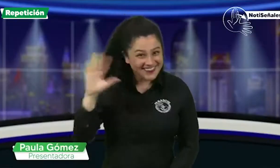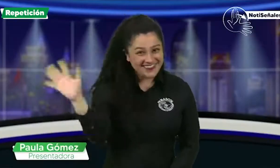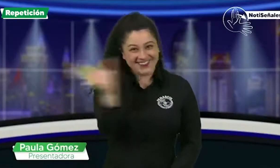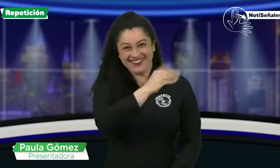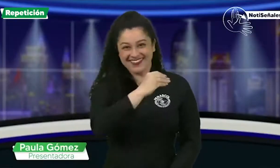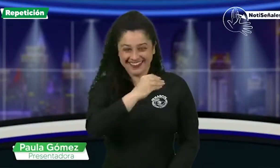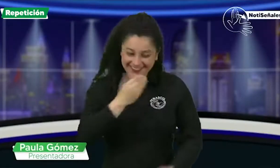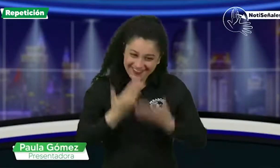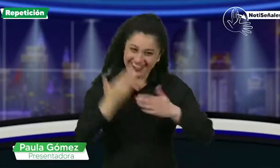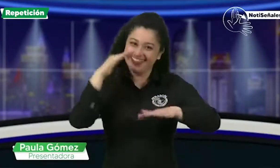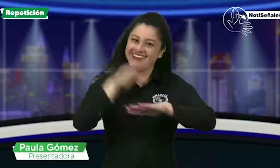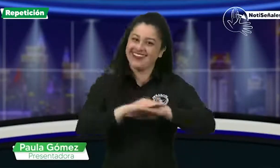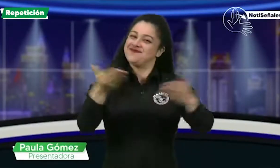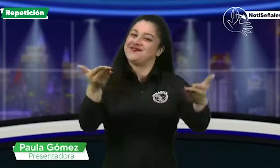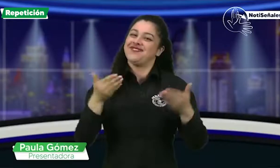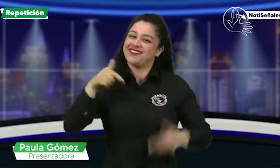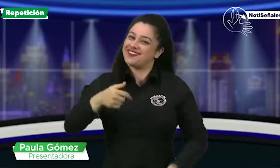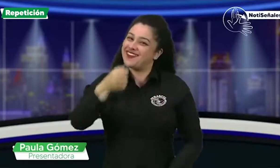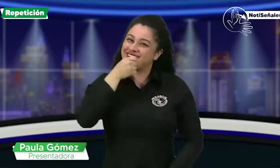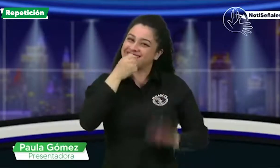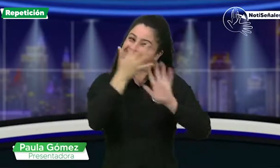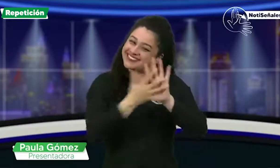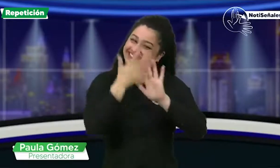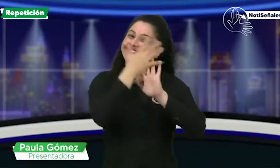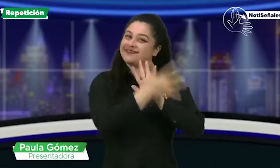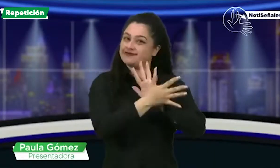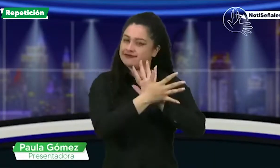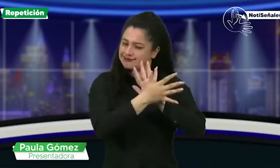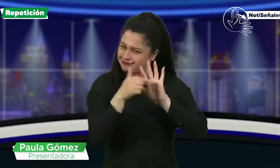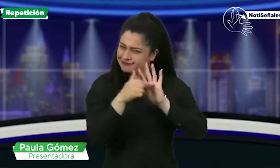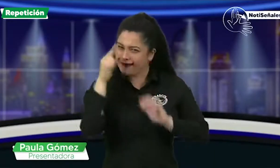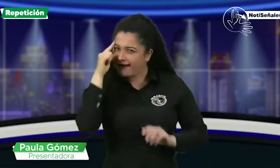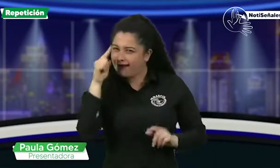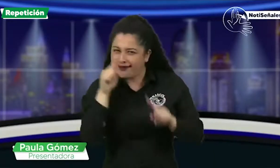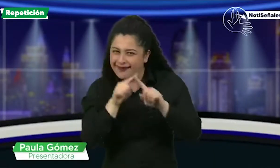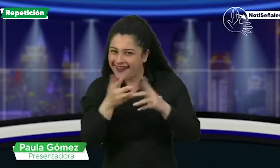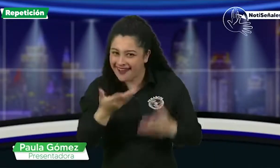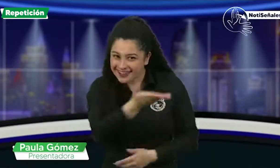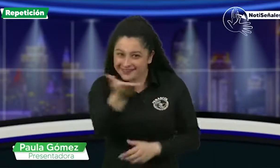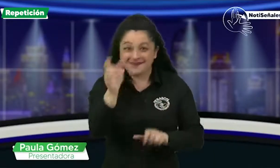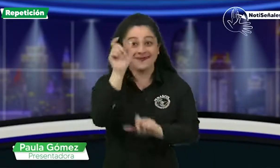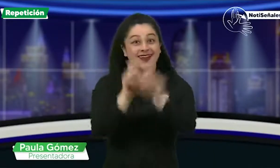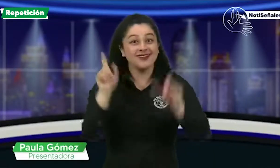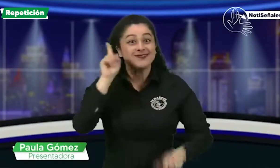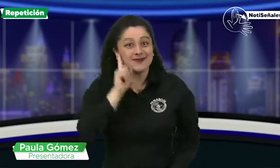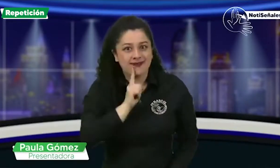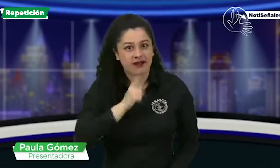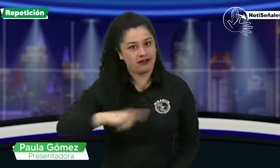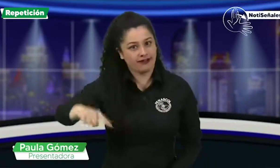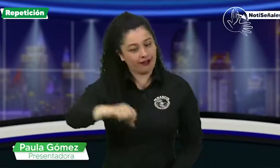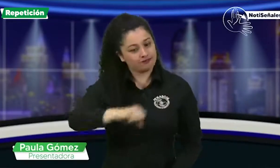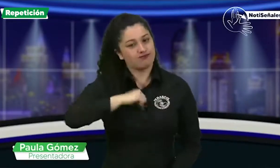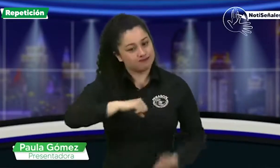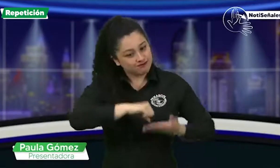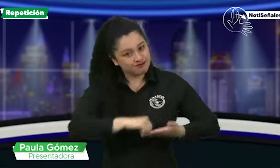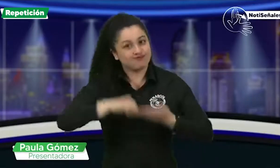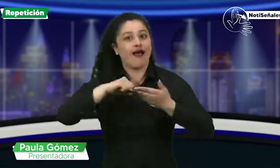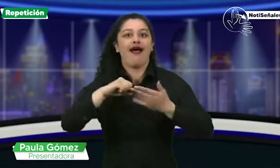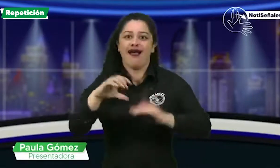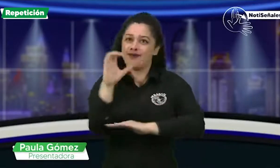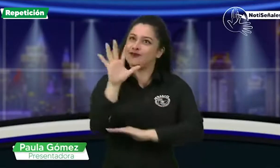Hola a todos. Muy buenas tardes, bienvenidos a Noticeñales. Noticeñales es un